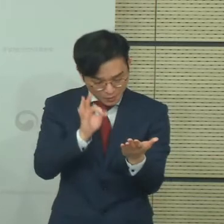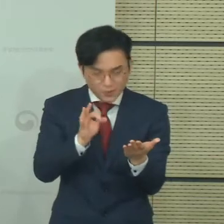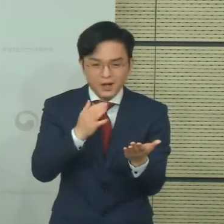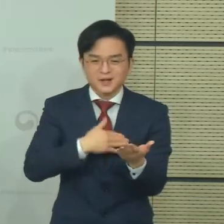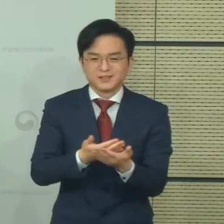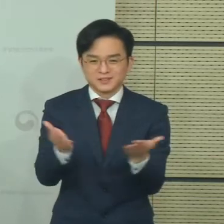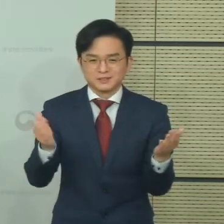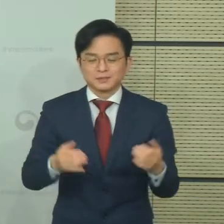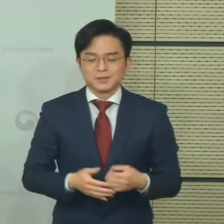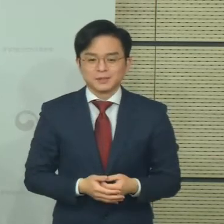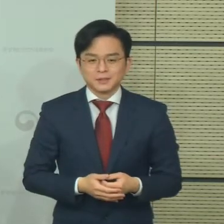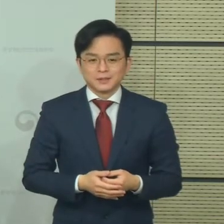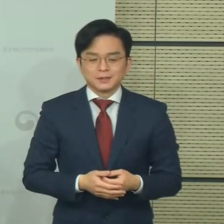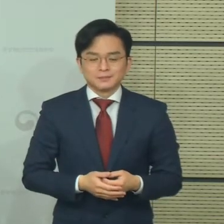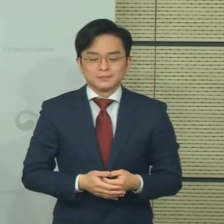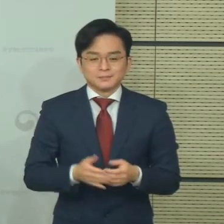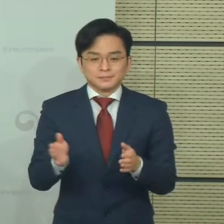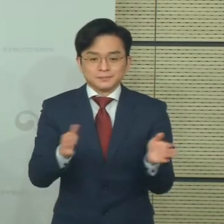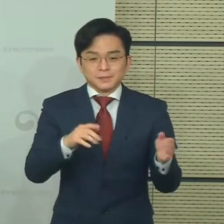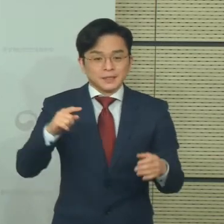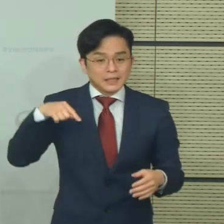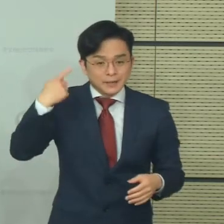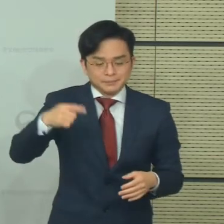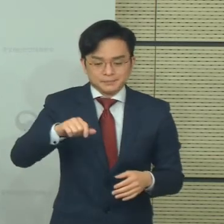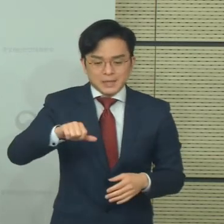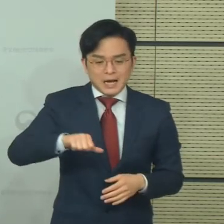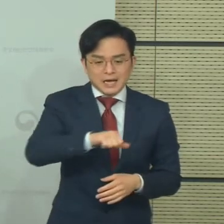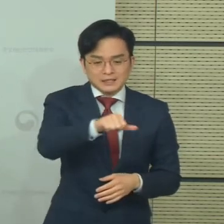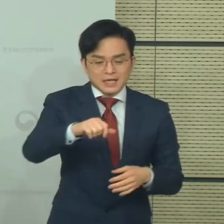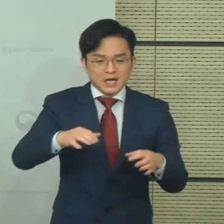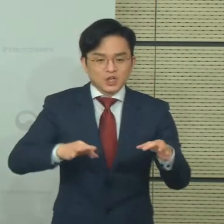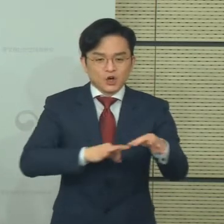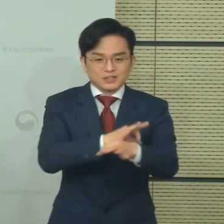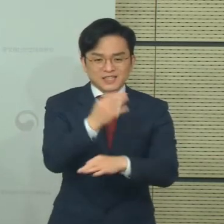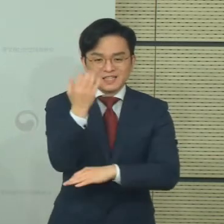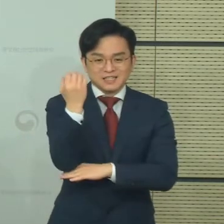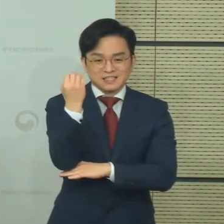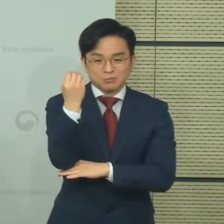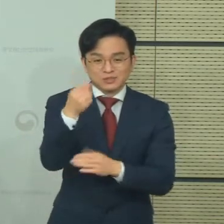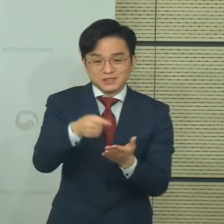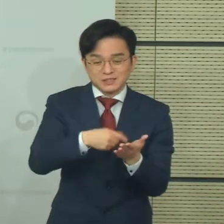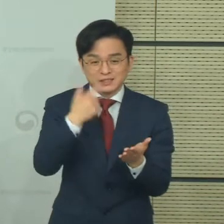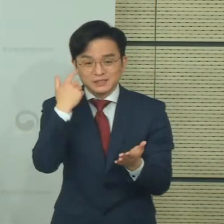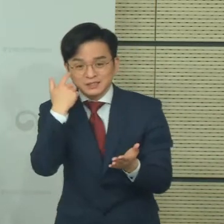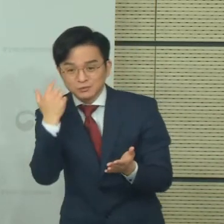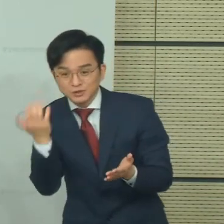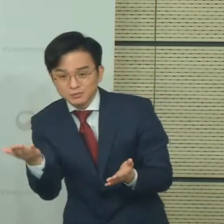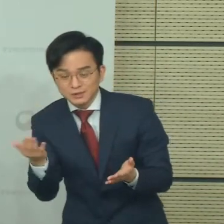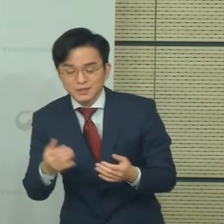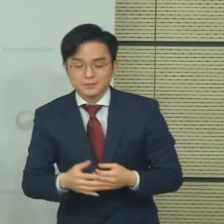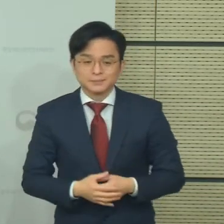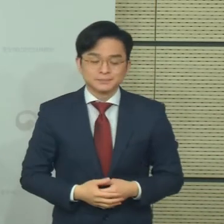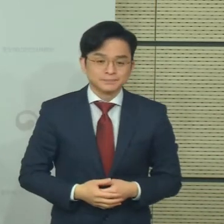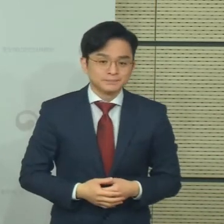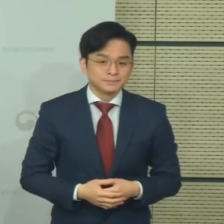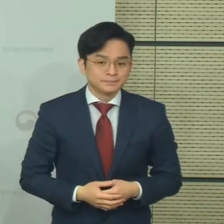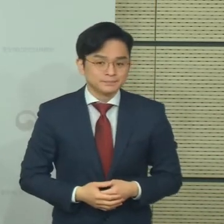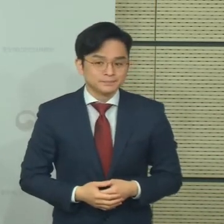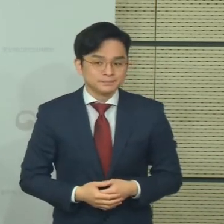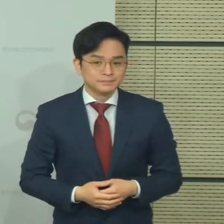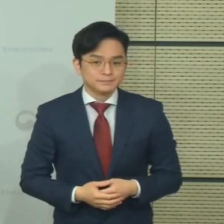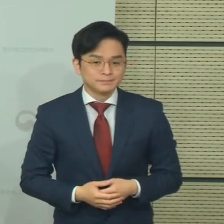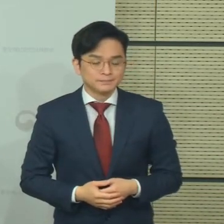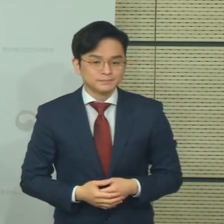다음 질문입니다. 아시아경제 최대열 기자님 질의입니다. 정부 조치로 거론 중인 구상구 청구 방침 관련해서